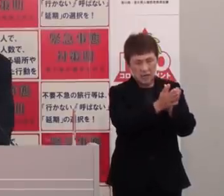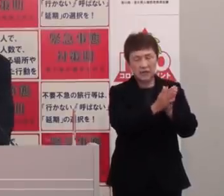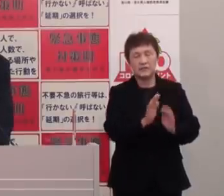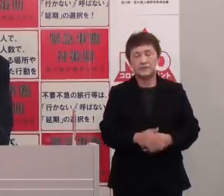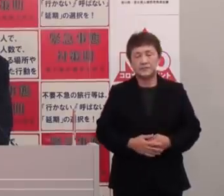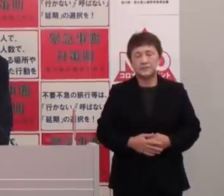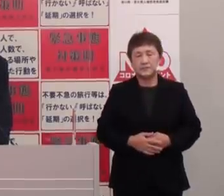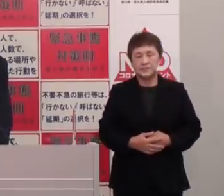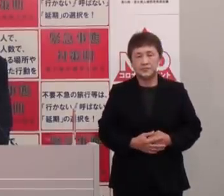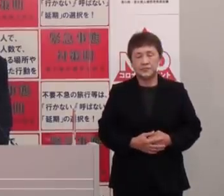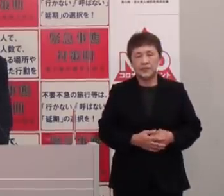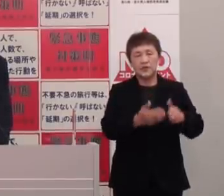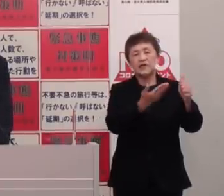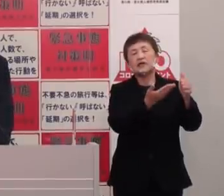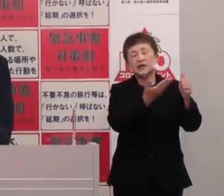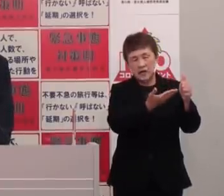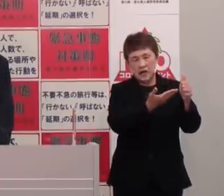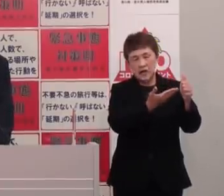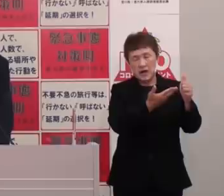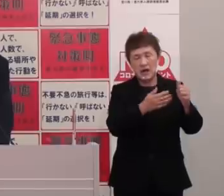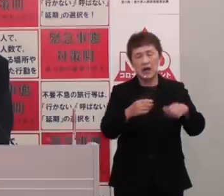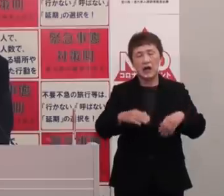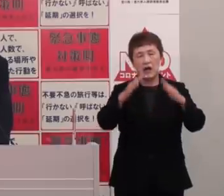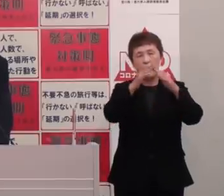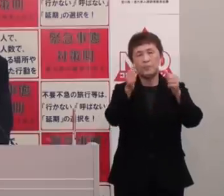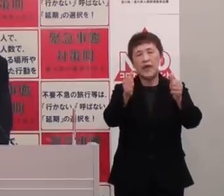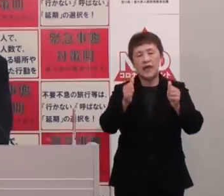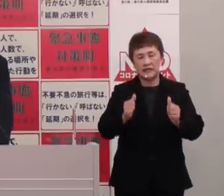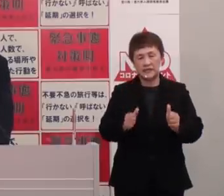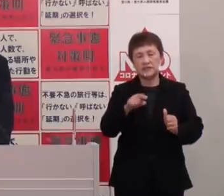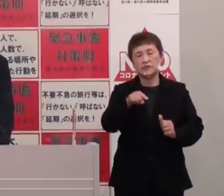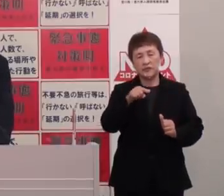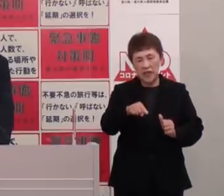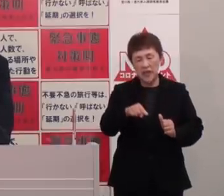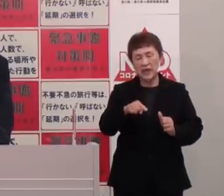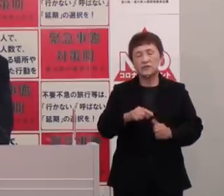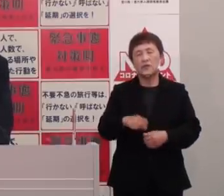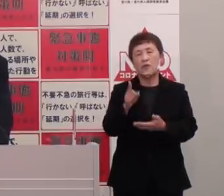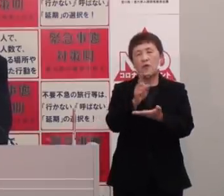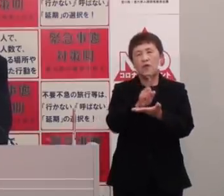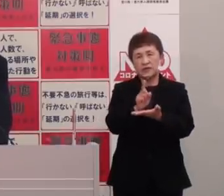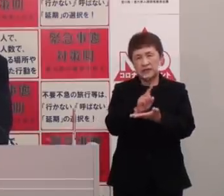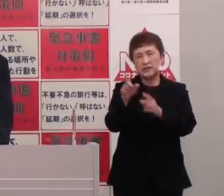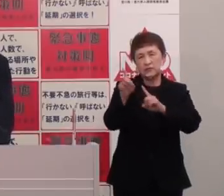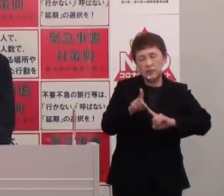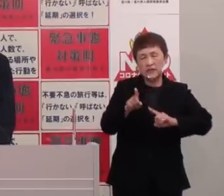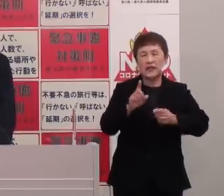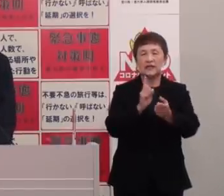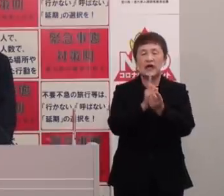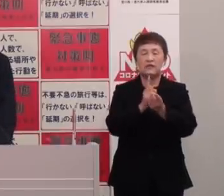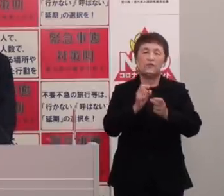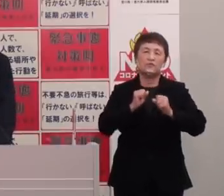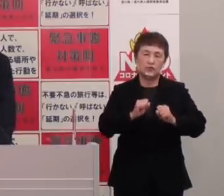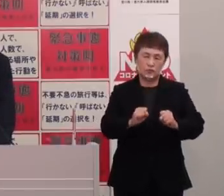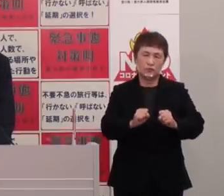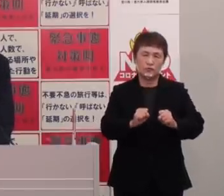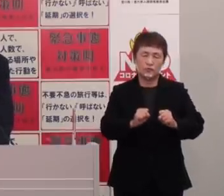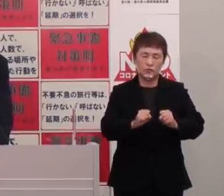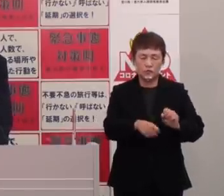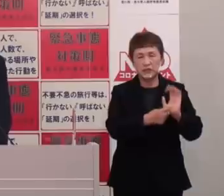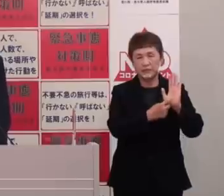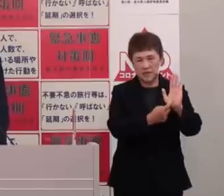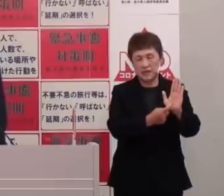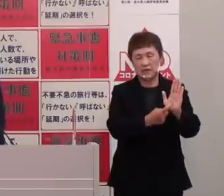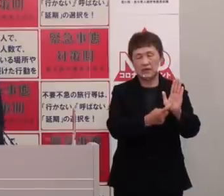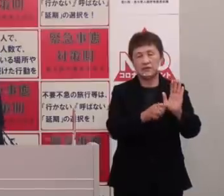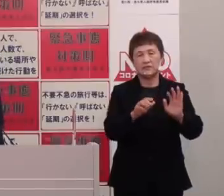ベントの主催者がホームページ上でこの方針に沿って対応する旨表示していると聞